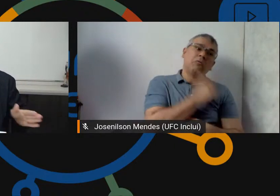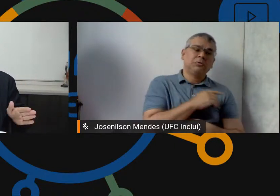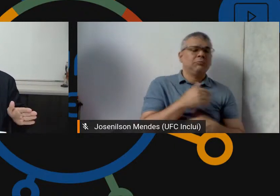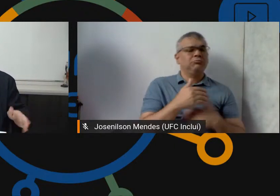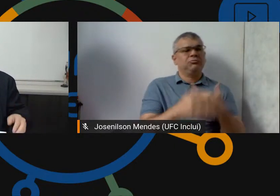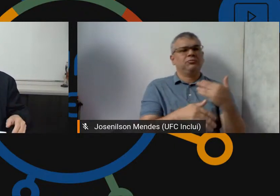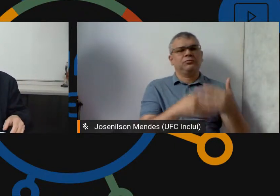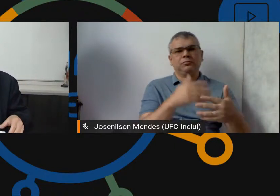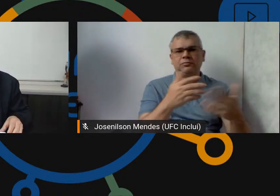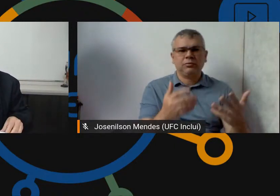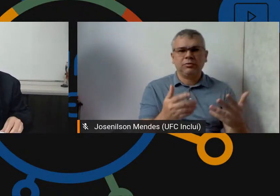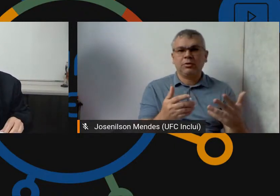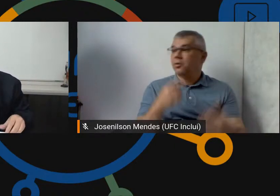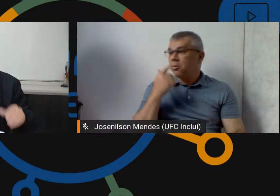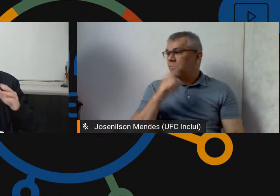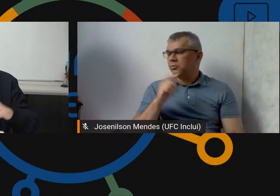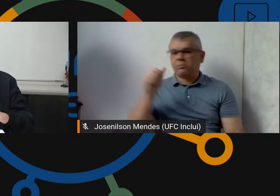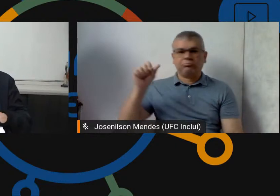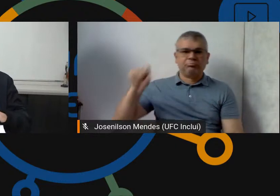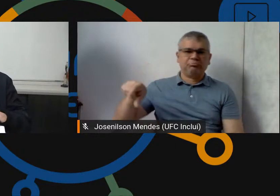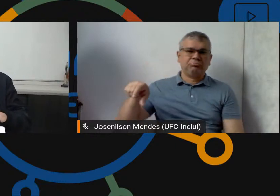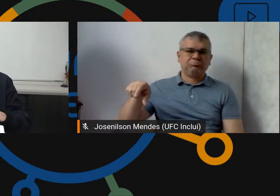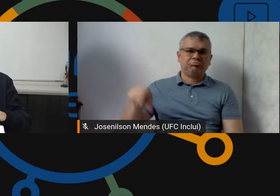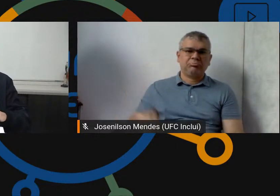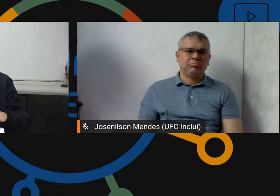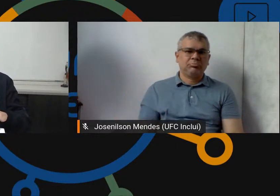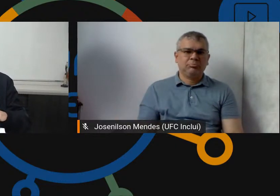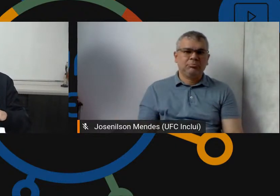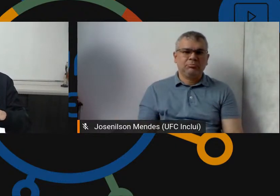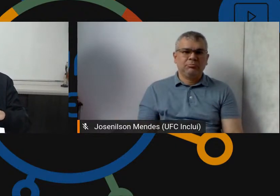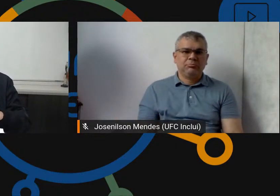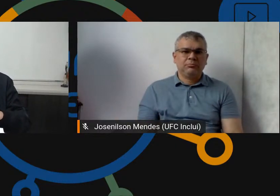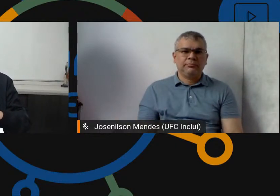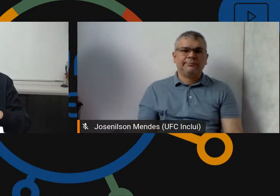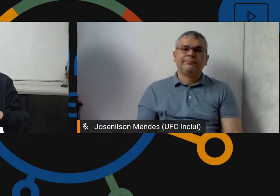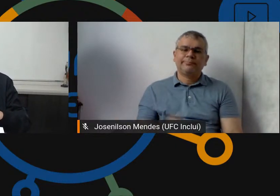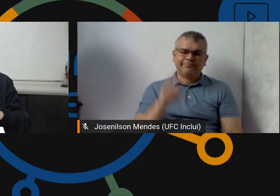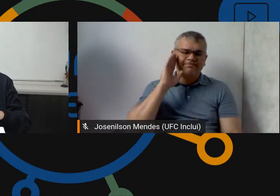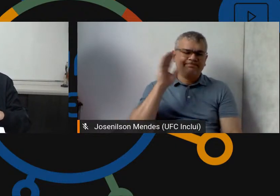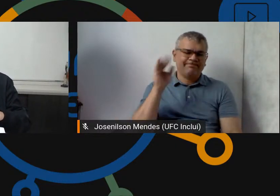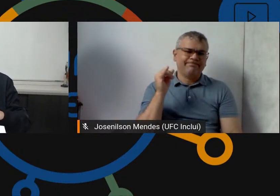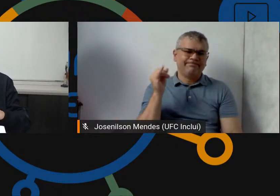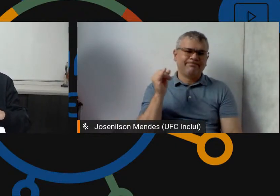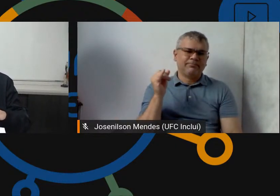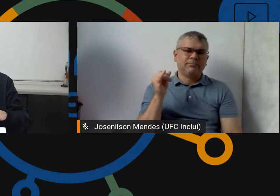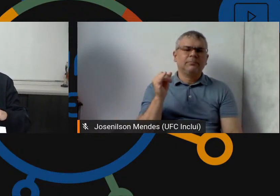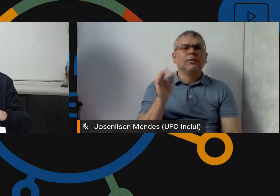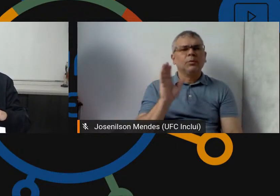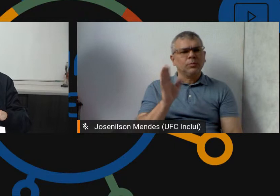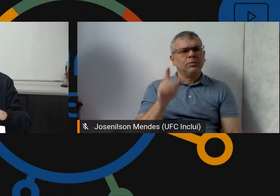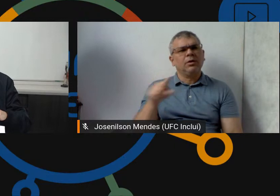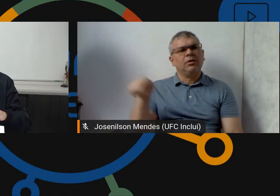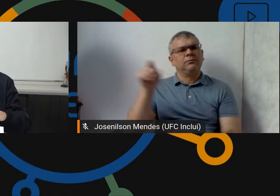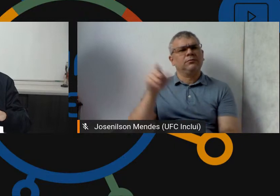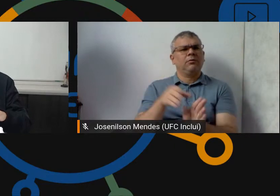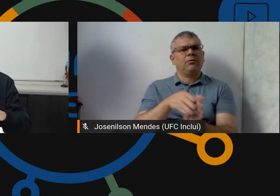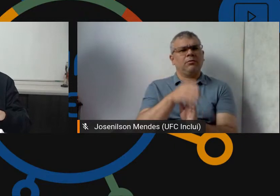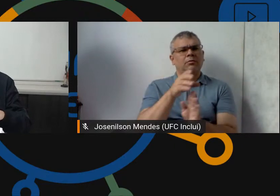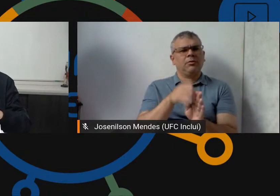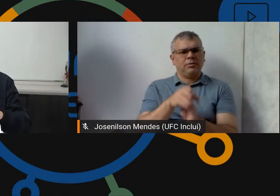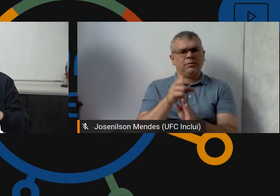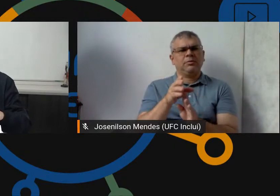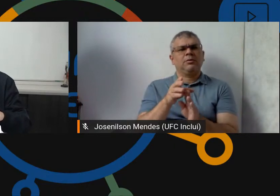Quem não consegue, está morto. Então, esse é um ponto importante. Então, nós temos que tomar muito cuidado com essas orientações. Nós temos muitos orientadores